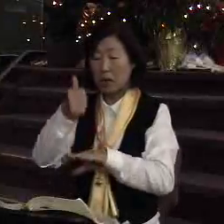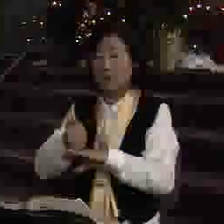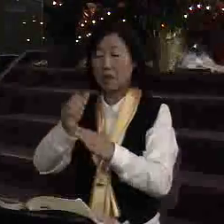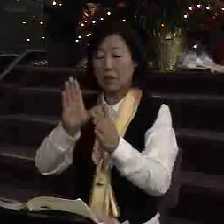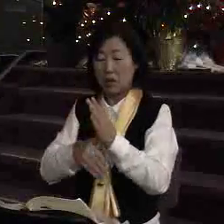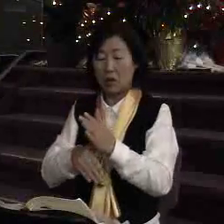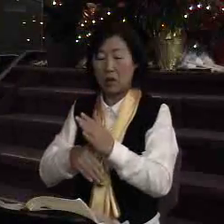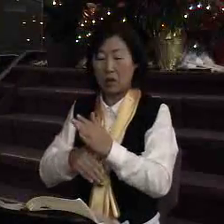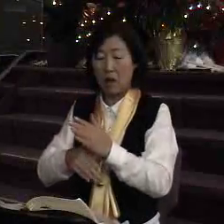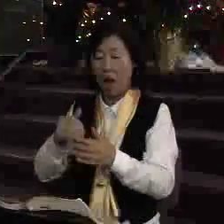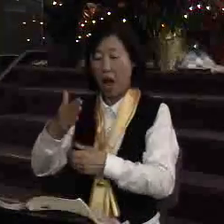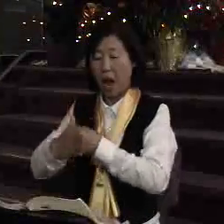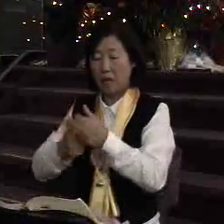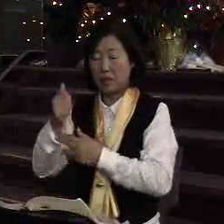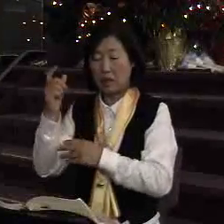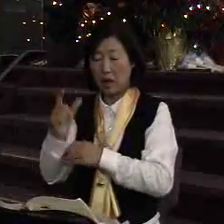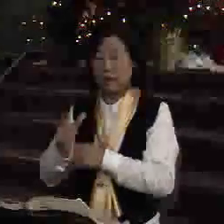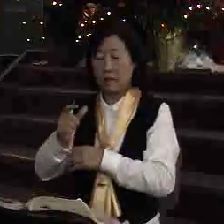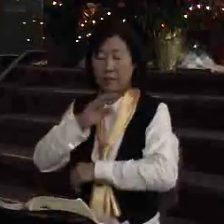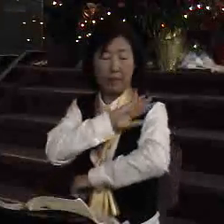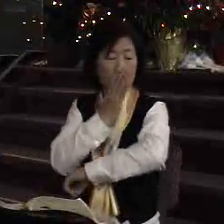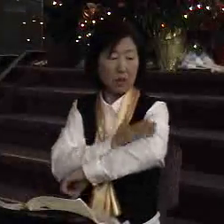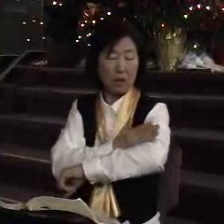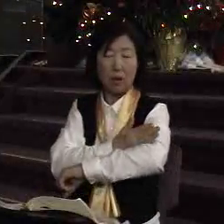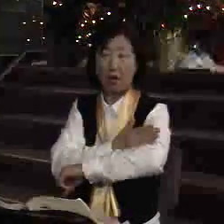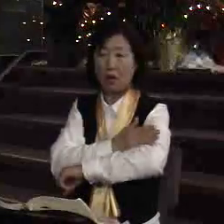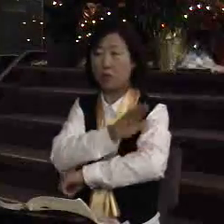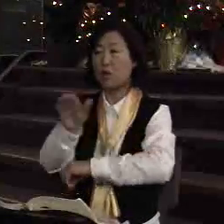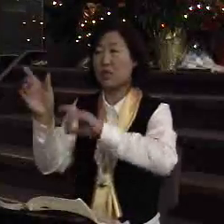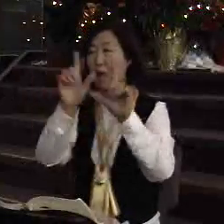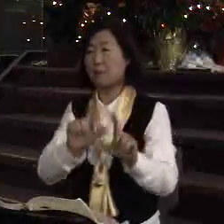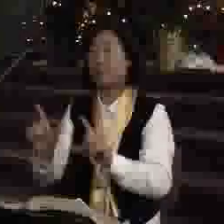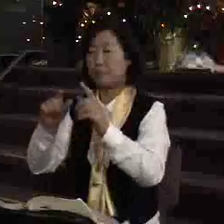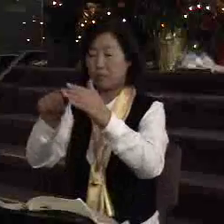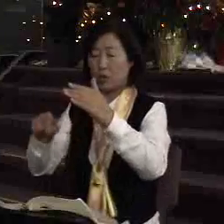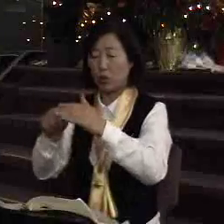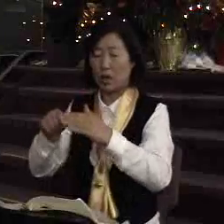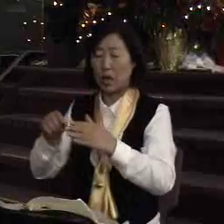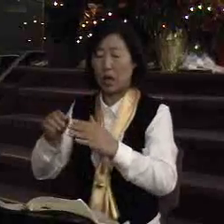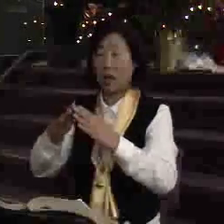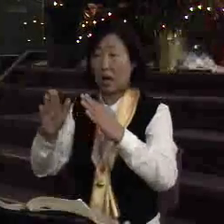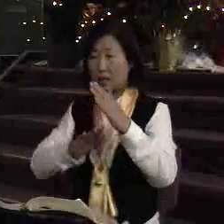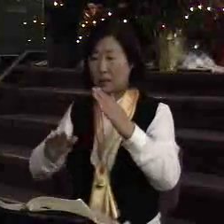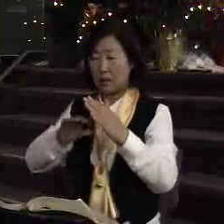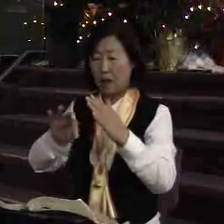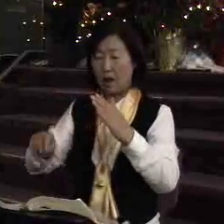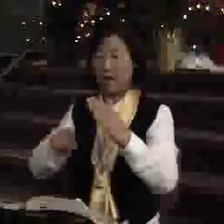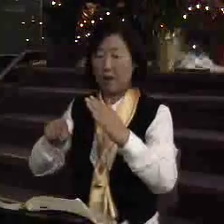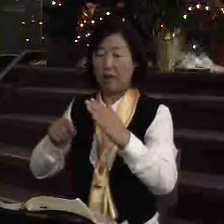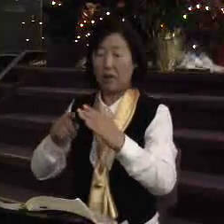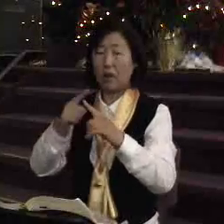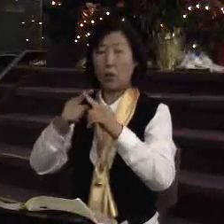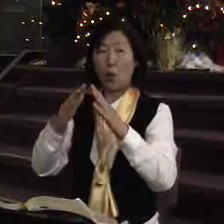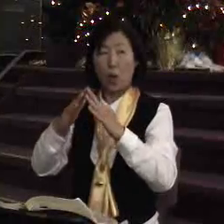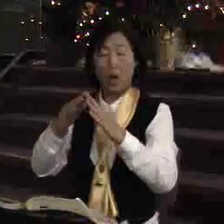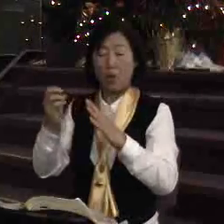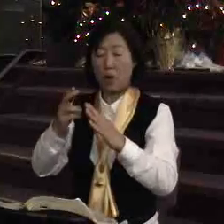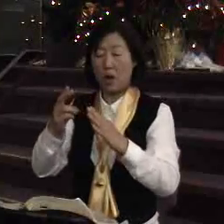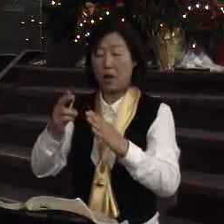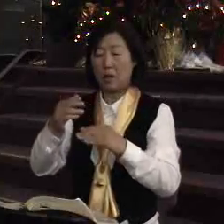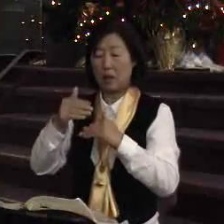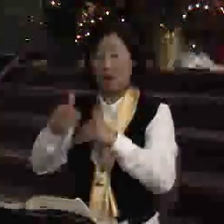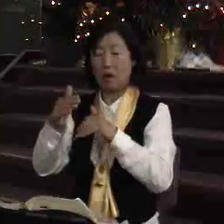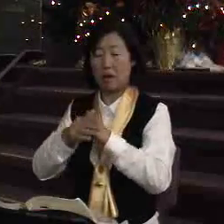하나님의 강력한 능력과 바람을 우리의 삶 속에, 우리의 가정 안에, 또 교회와